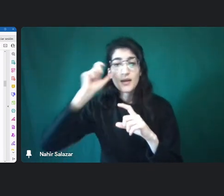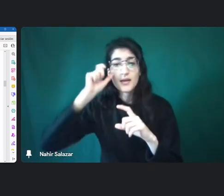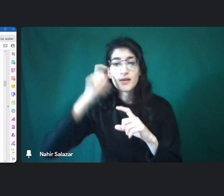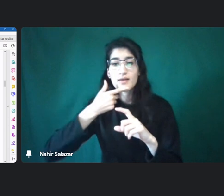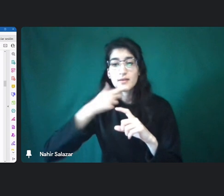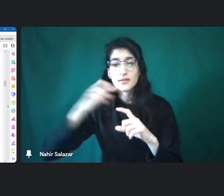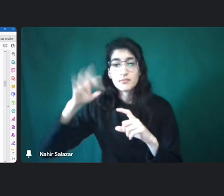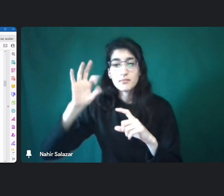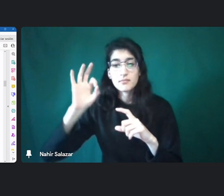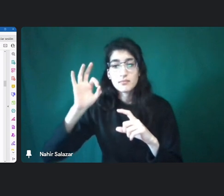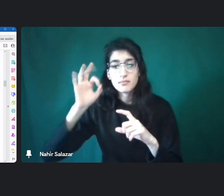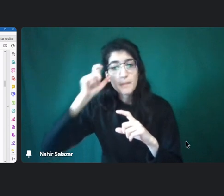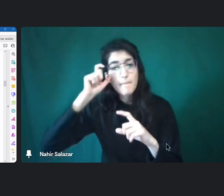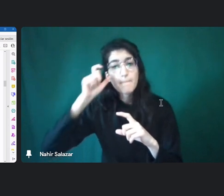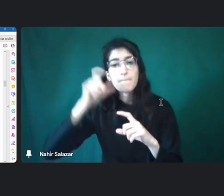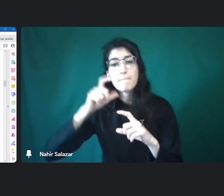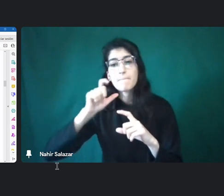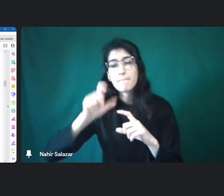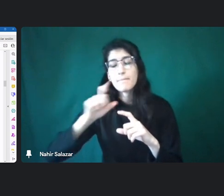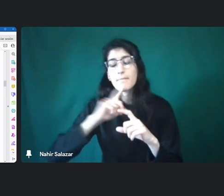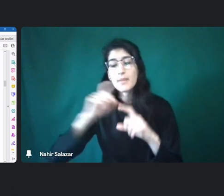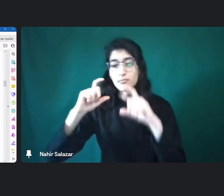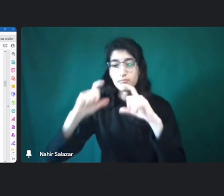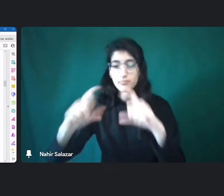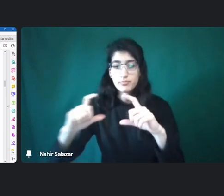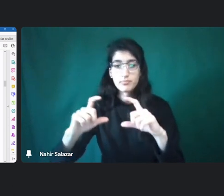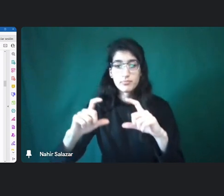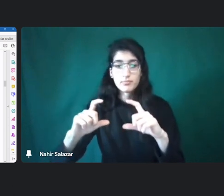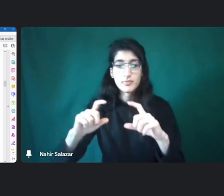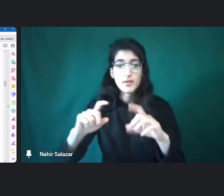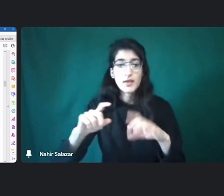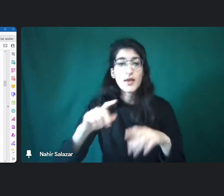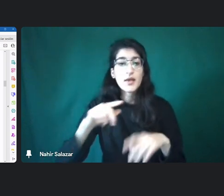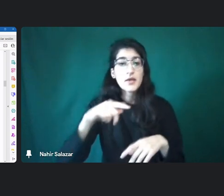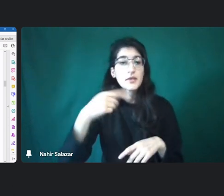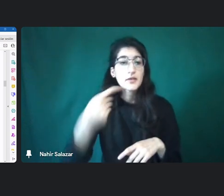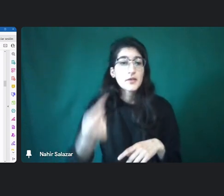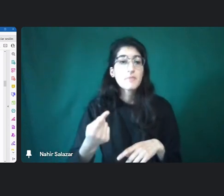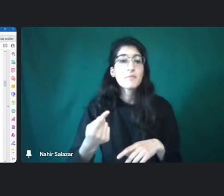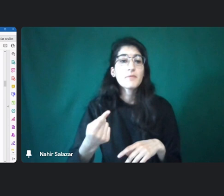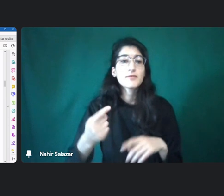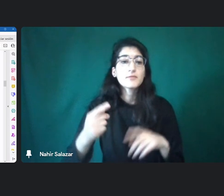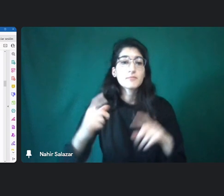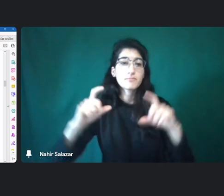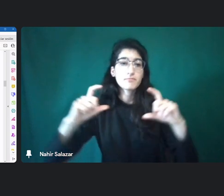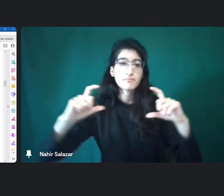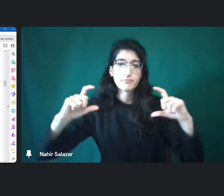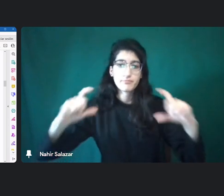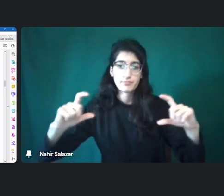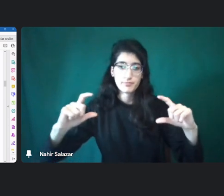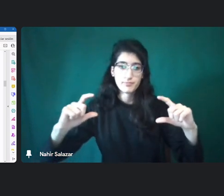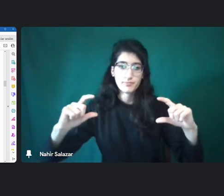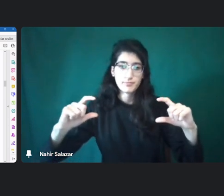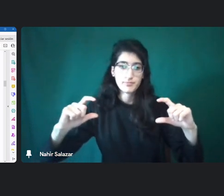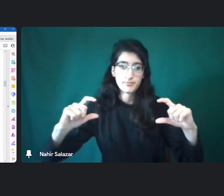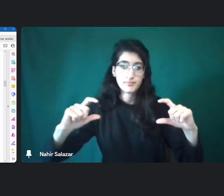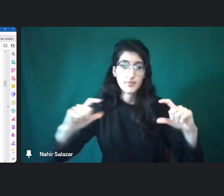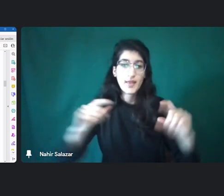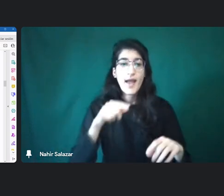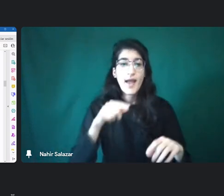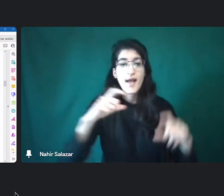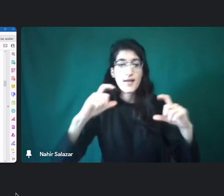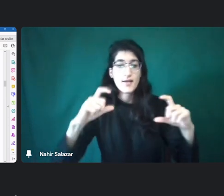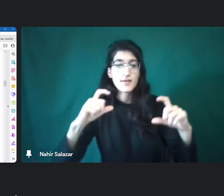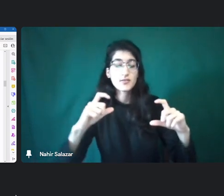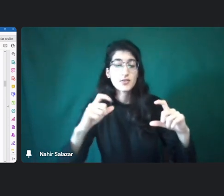¿Y acá qué tenemos? Cultural and linguistic diversity. Claro, son dos adjetivos que están